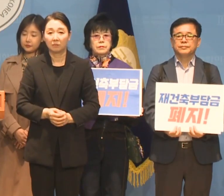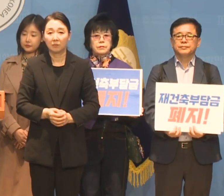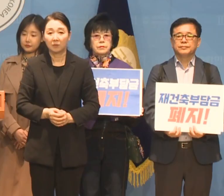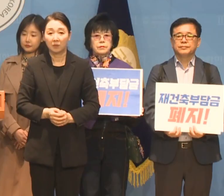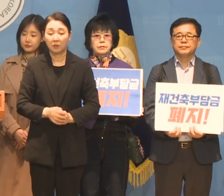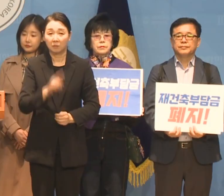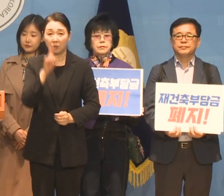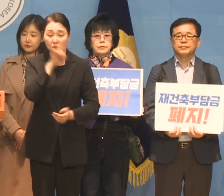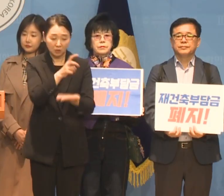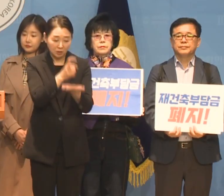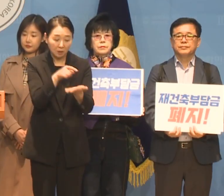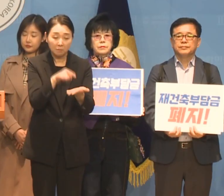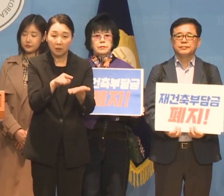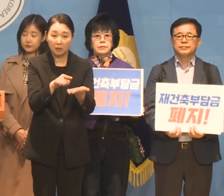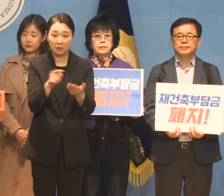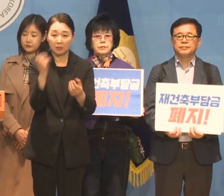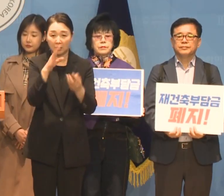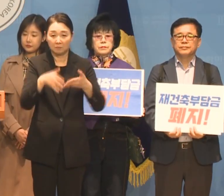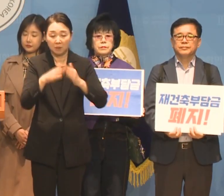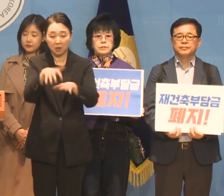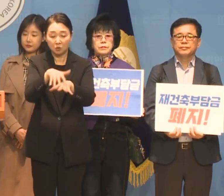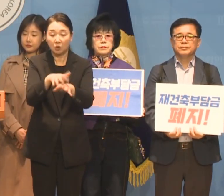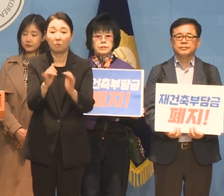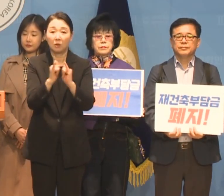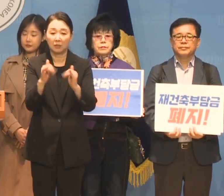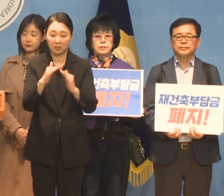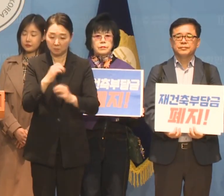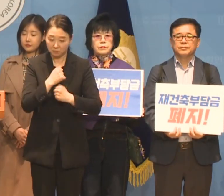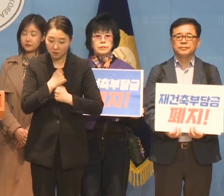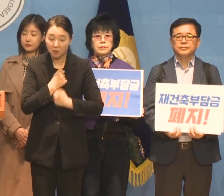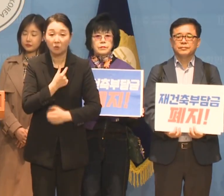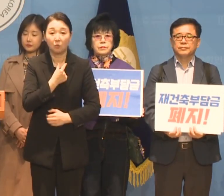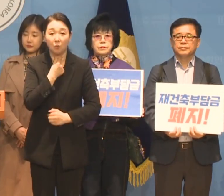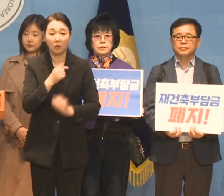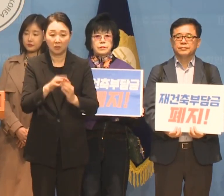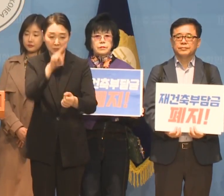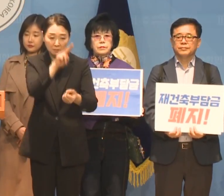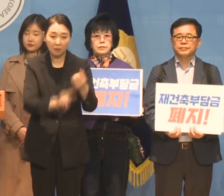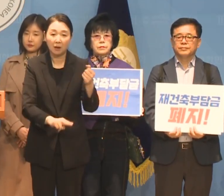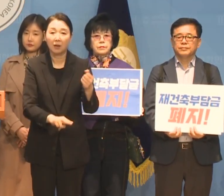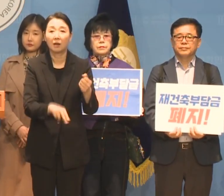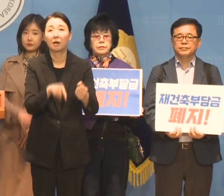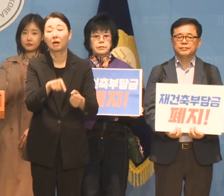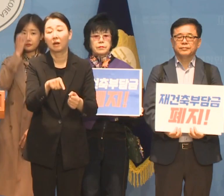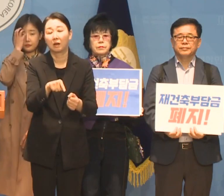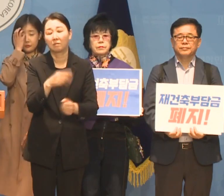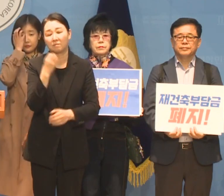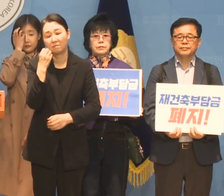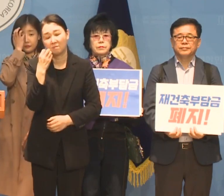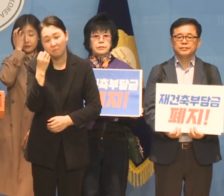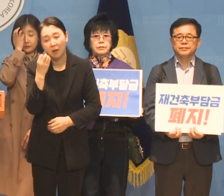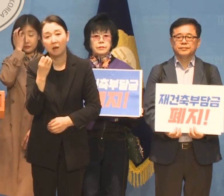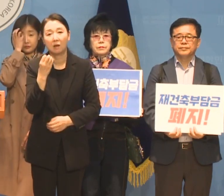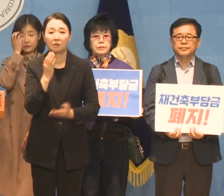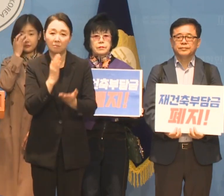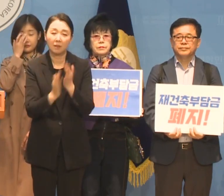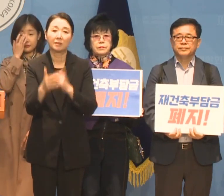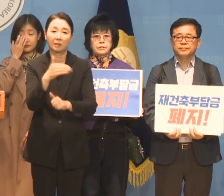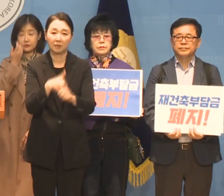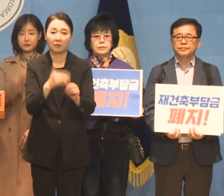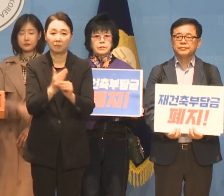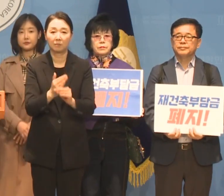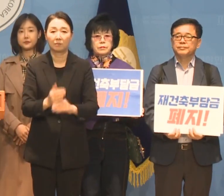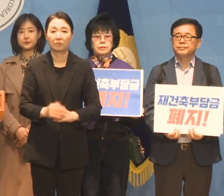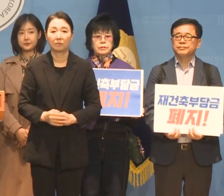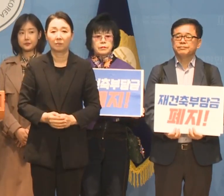규제로 인해서 재건축 조합원들은 집을 지키려면 집을 팔아야 하는 기이하고 모순된 상황에